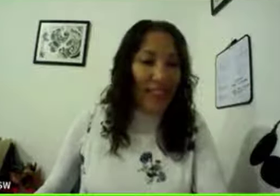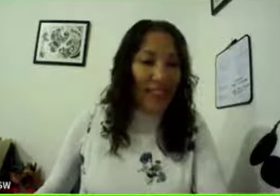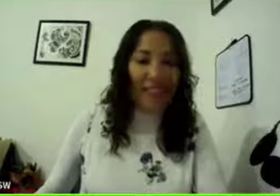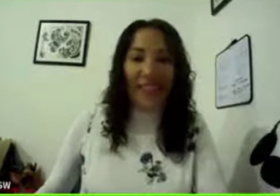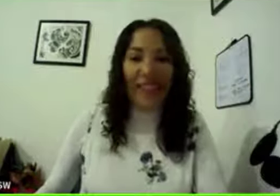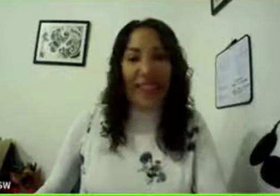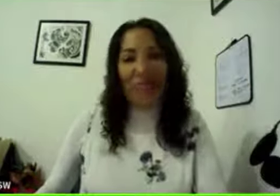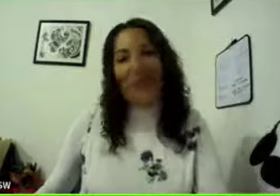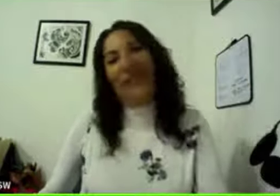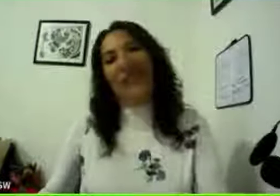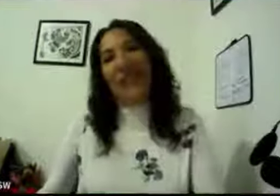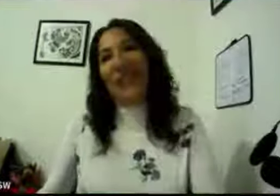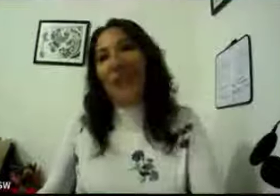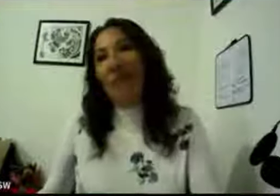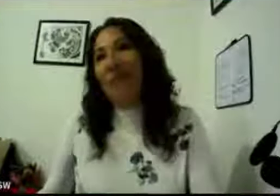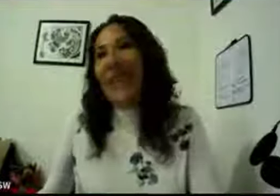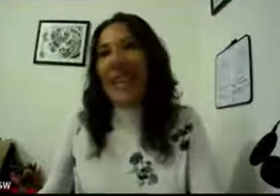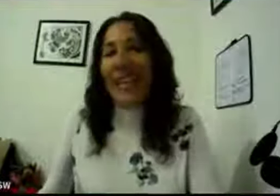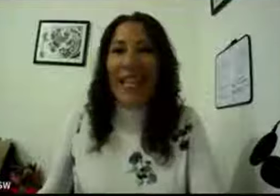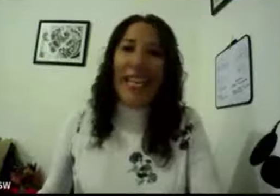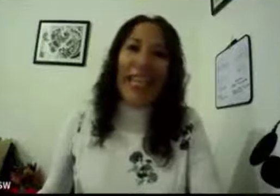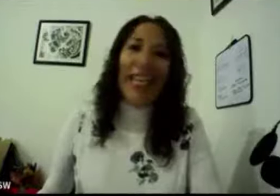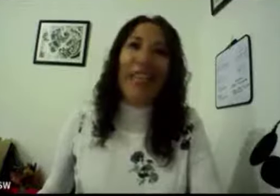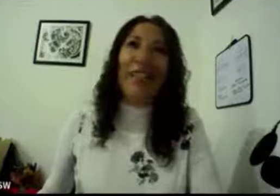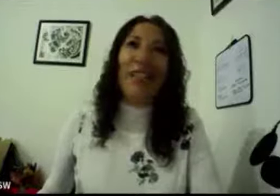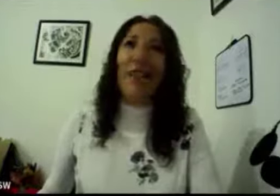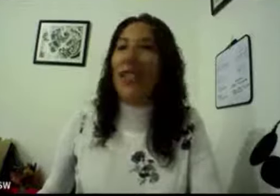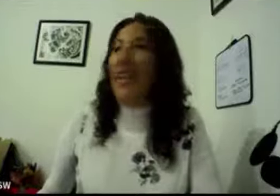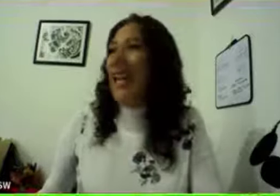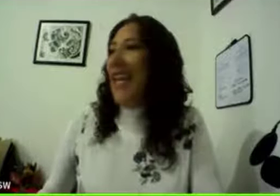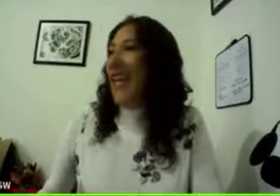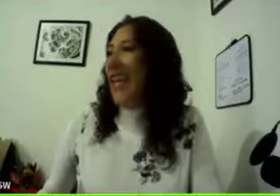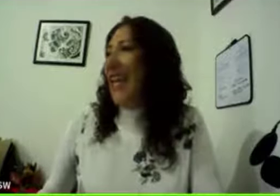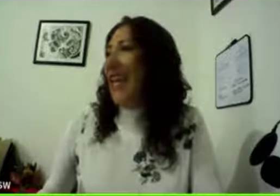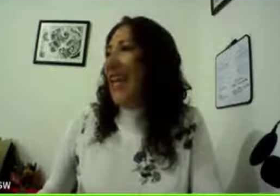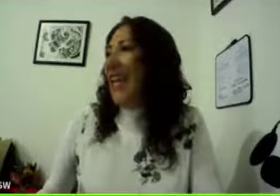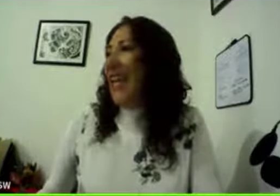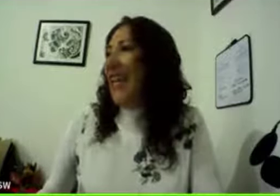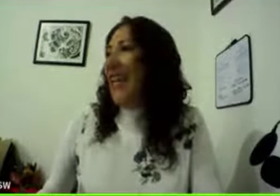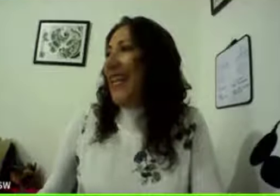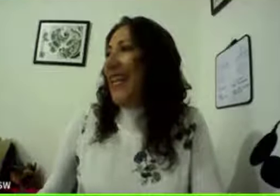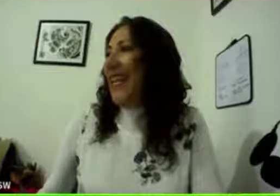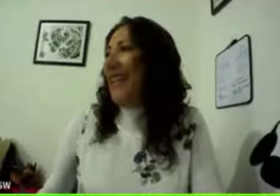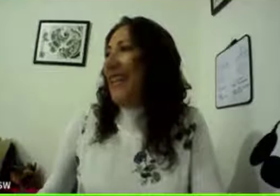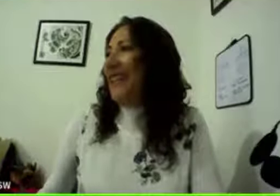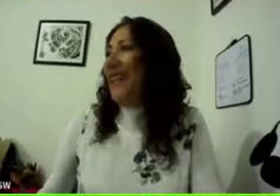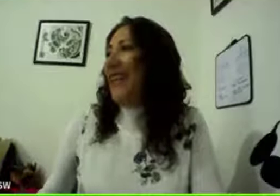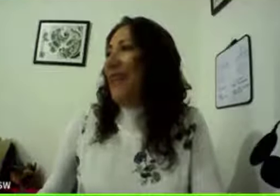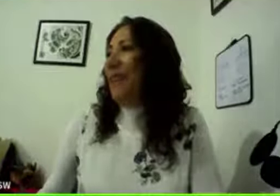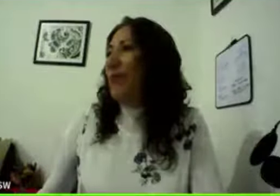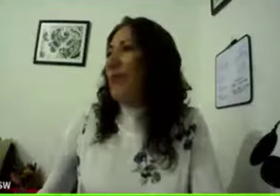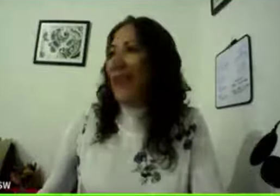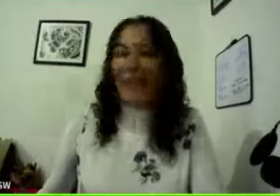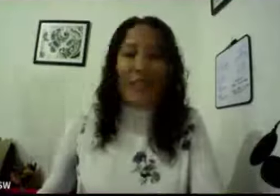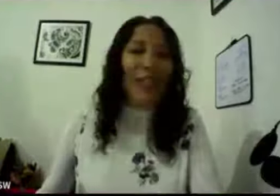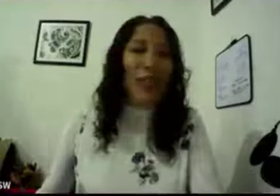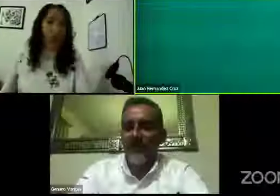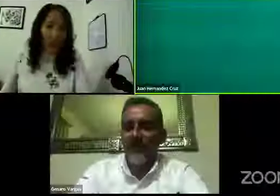a Jessy, qué bueno que nos acompañan en esta noche en